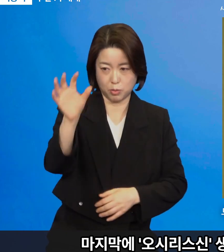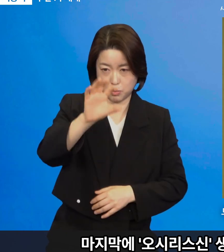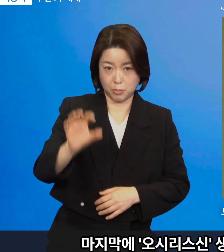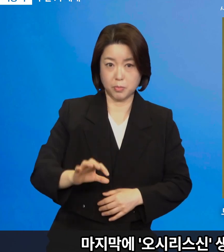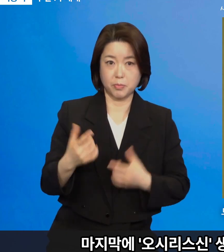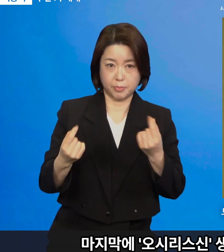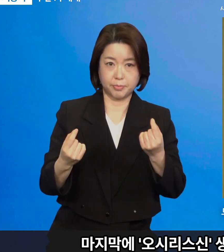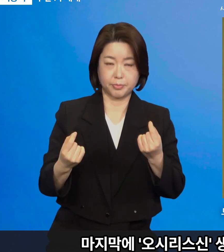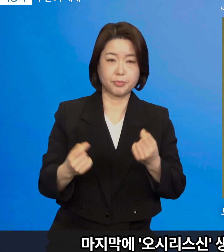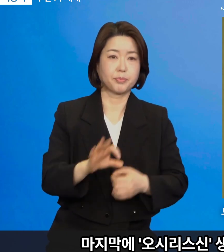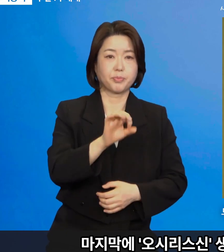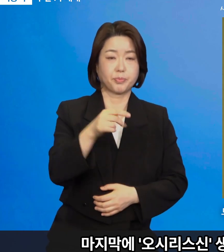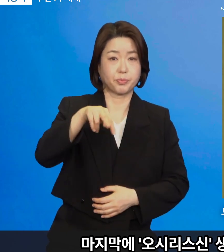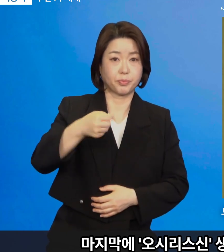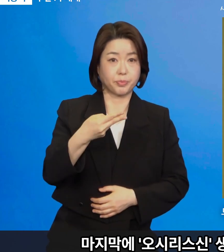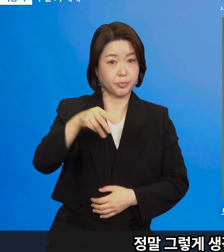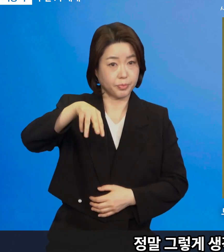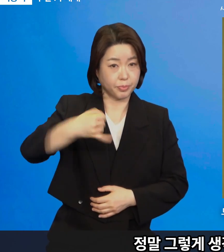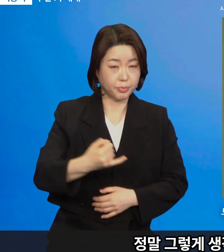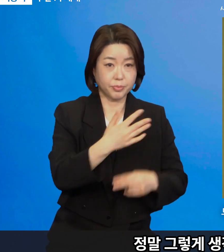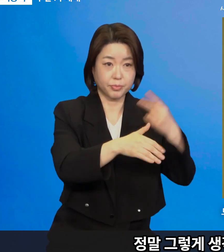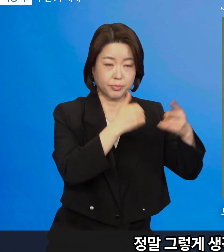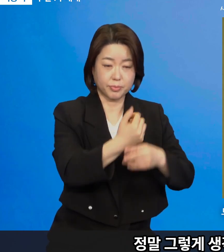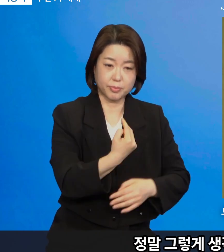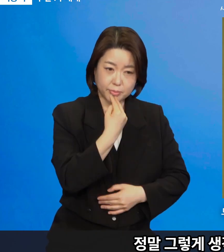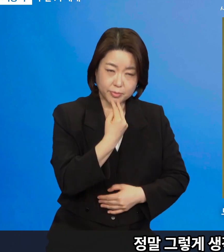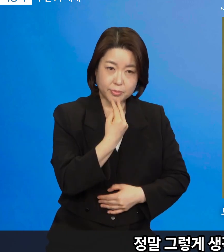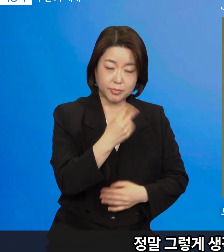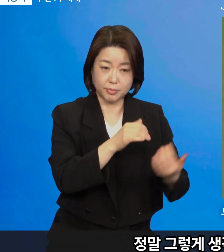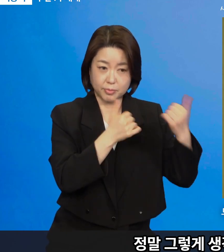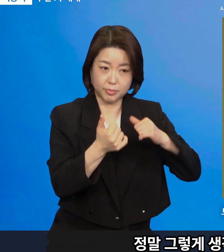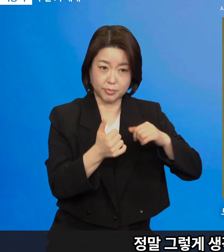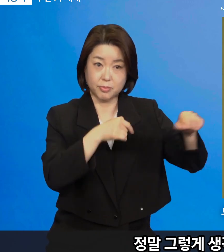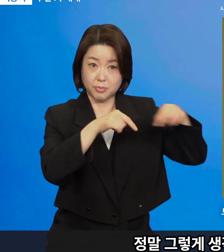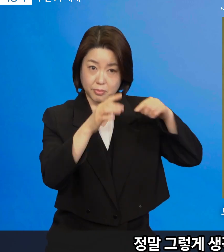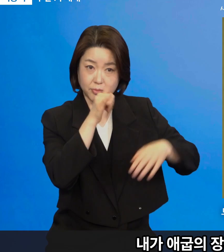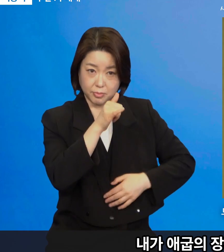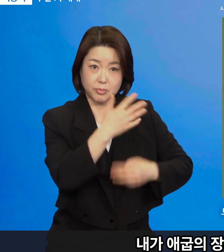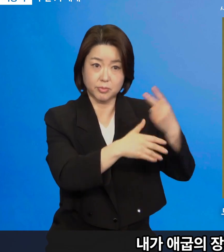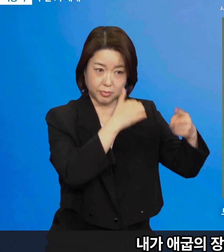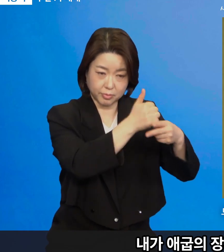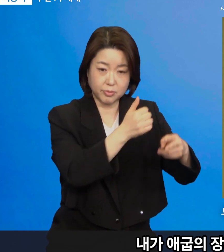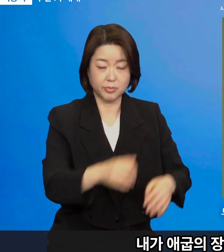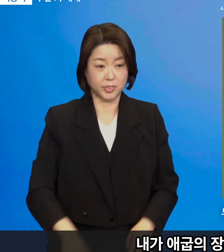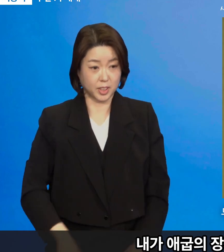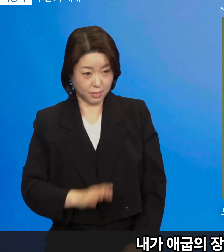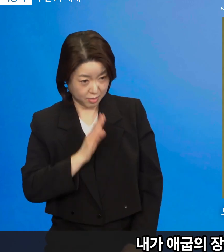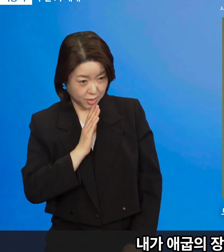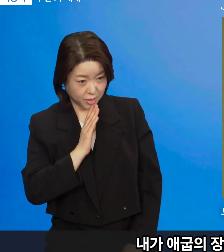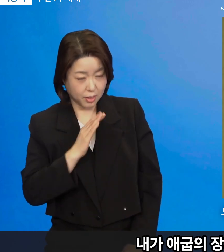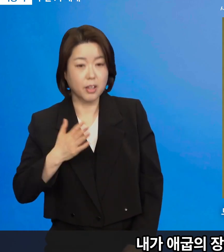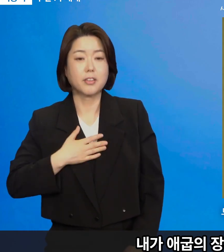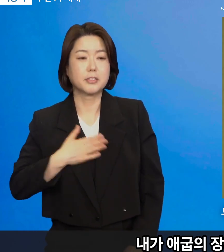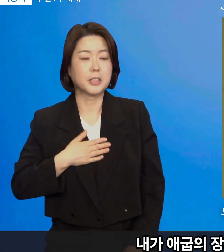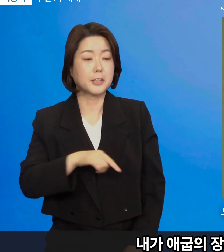신, 생명과 죽음을 관장한대요. 정말 그렇게 생각해? 그래, 보자. 내가 애굽의 장자를 다 칠